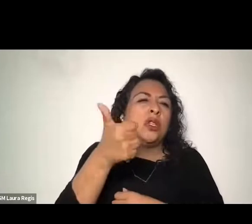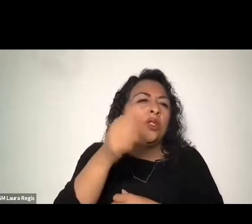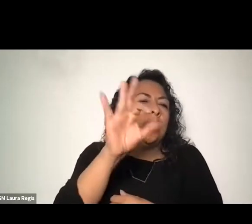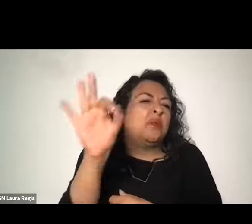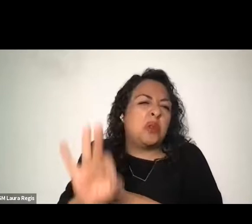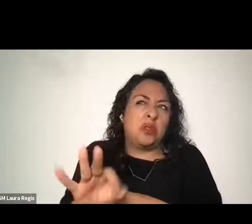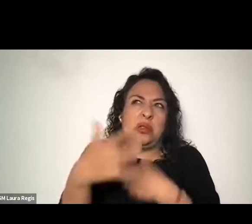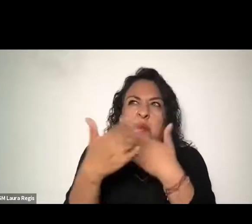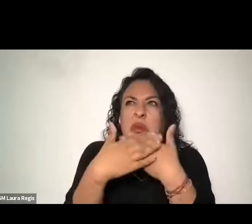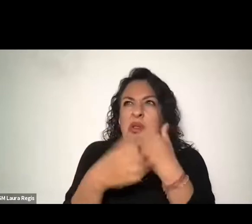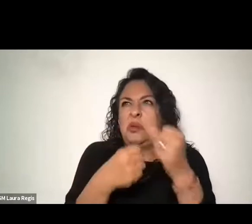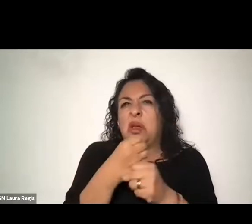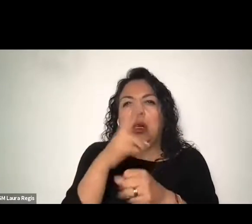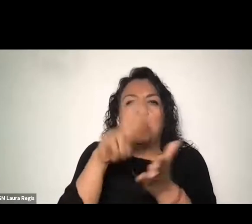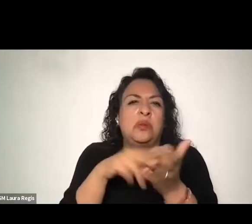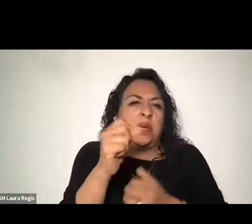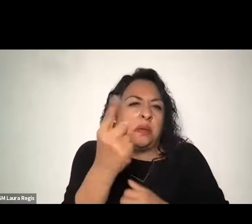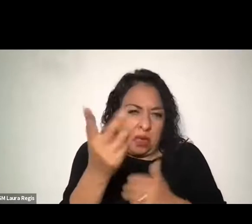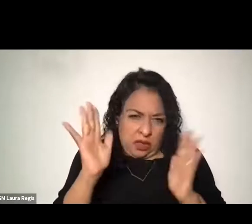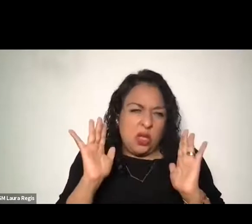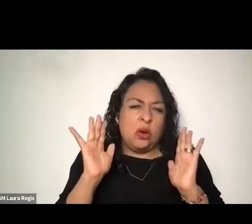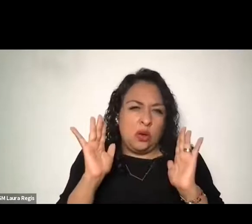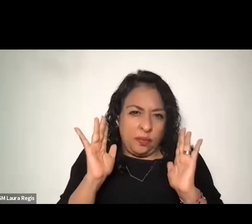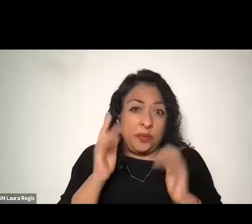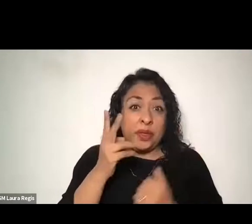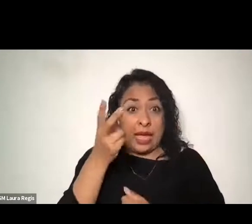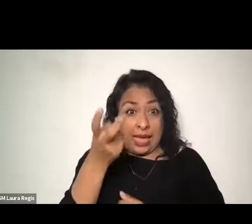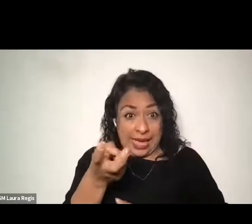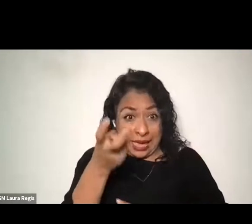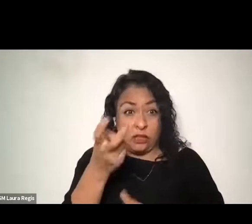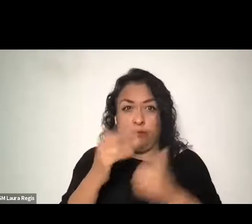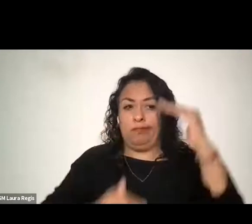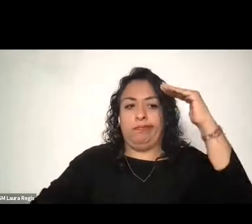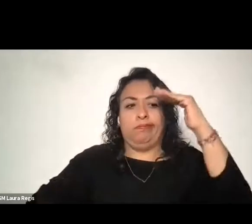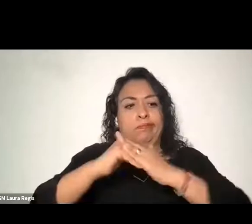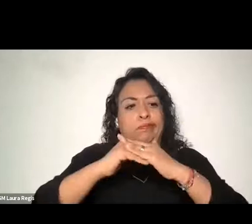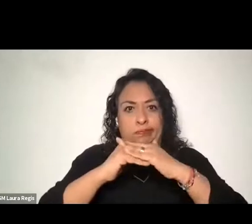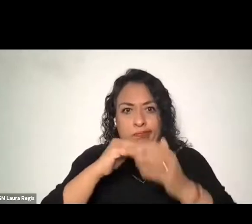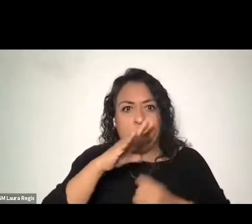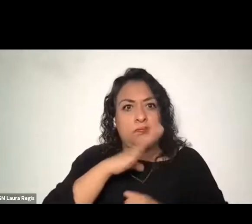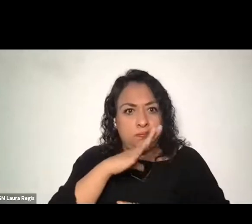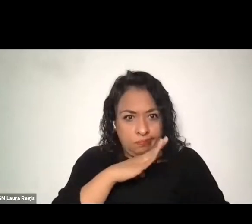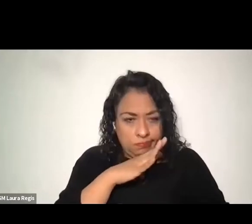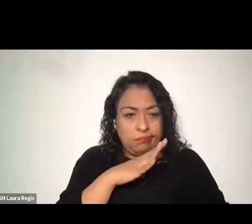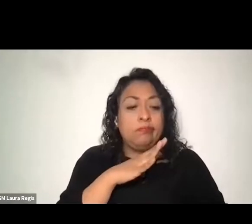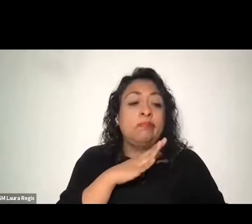en el 2021 y esto será el tope que tengamos. Quizá